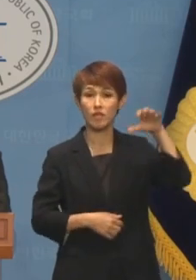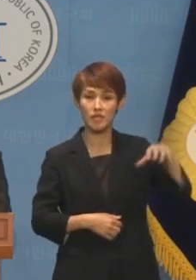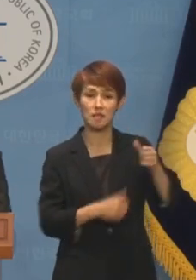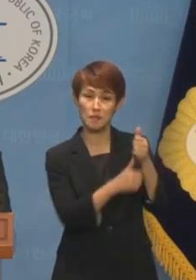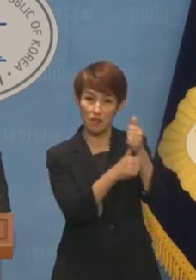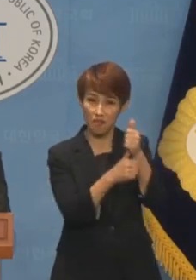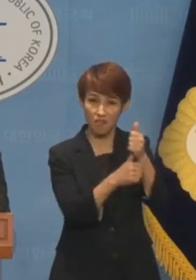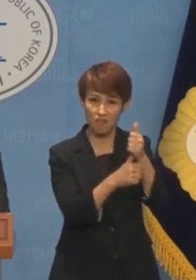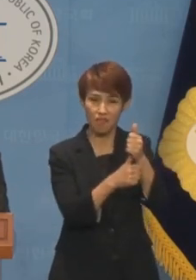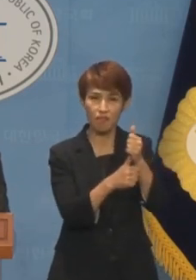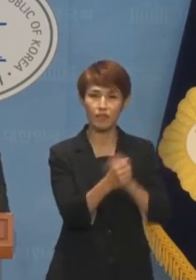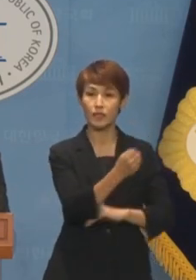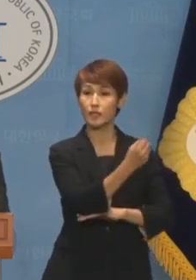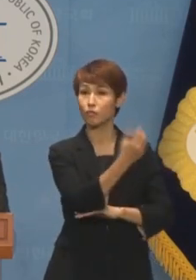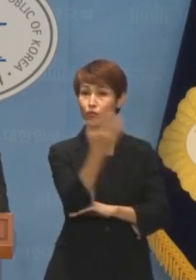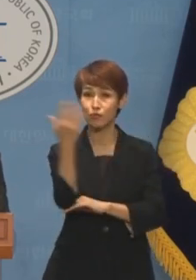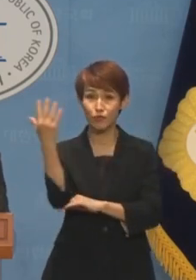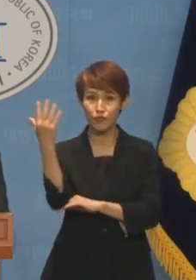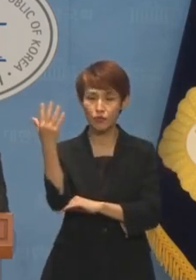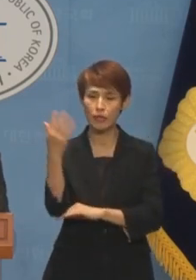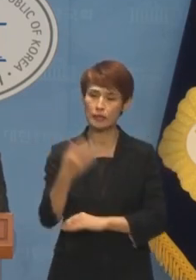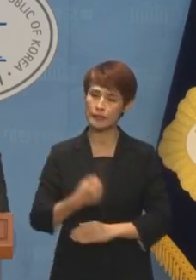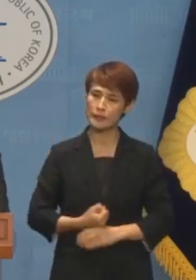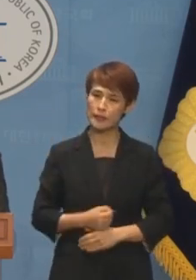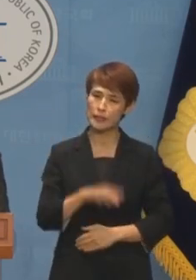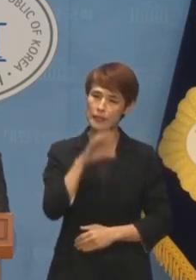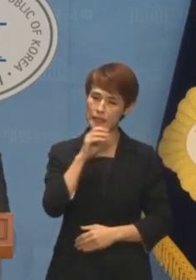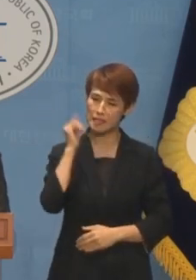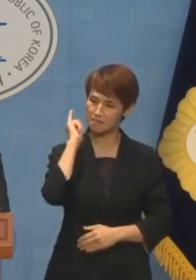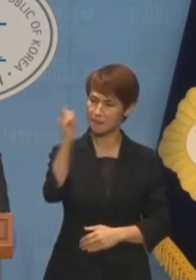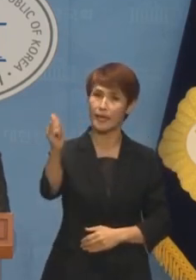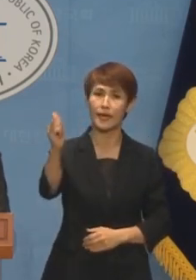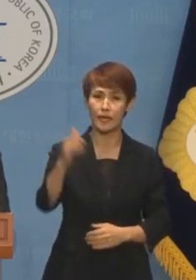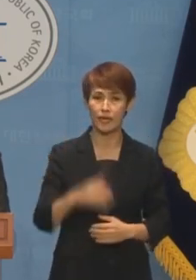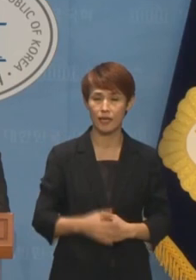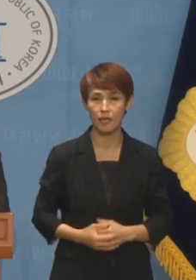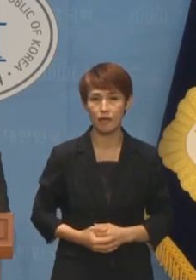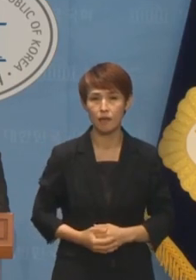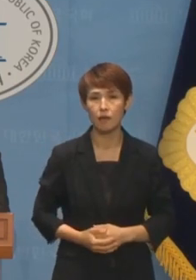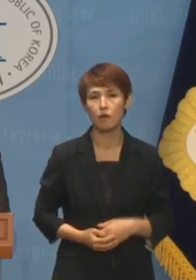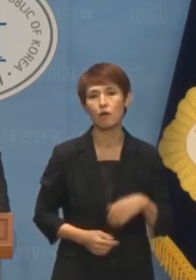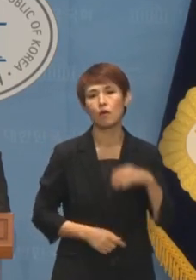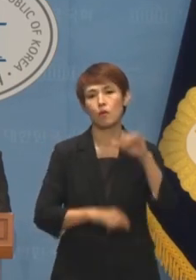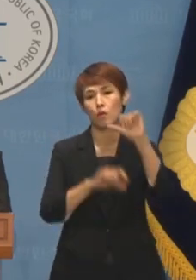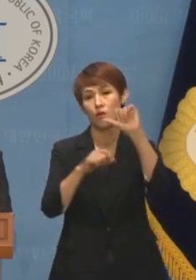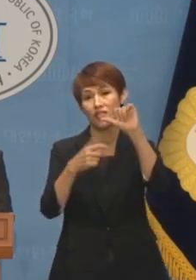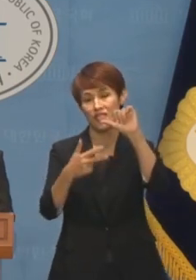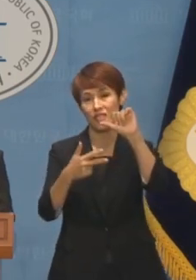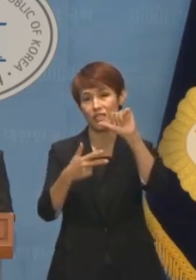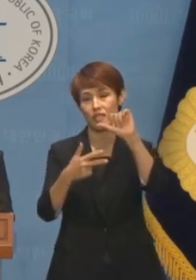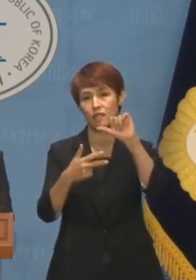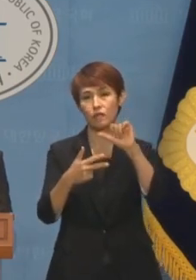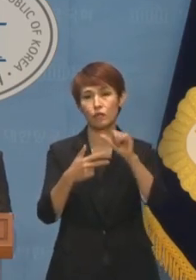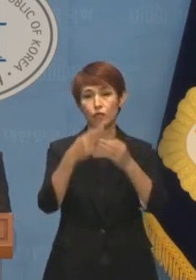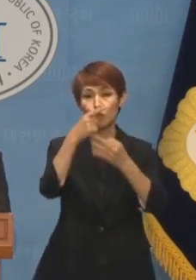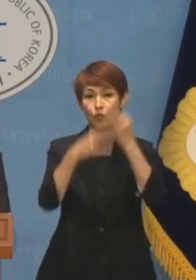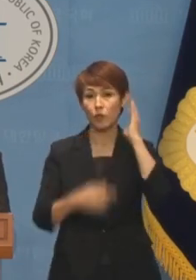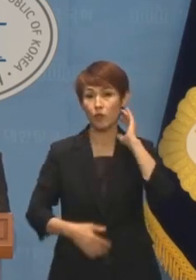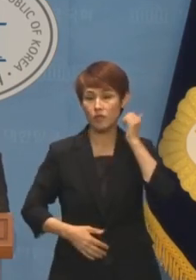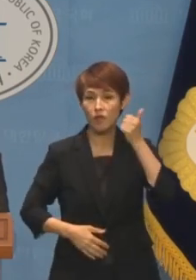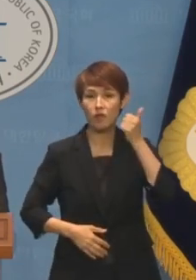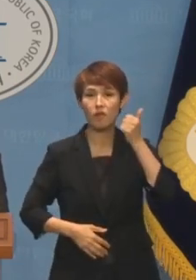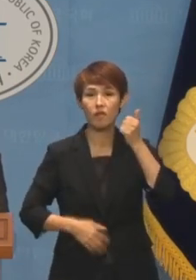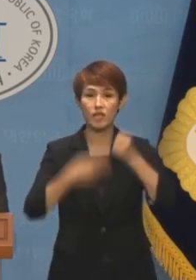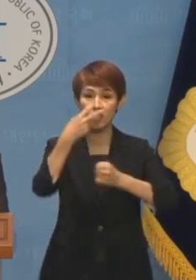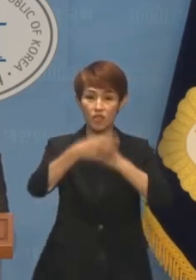비서관이 경향신문에 유감 전화를 했다고 합니다. 지난 5월 7일 윤 대통령 취임 2주년